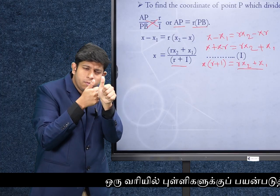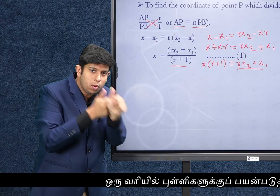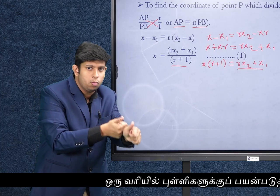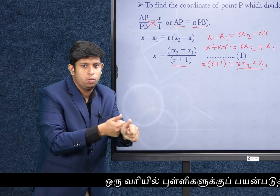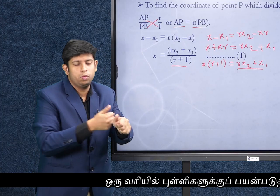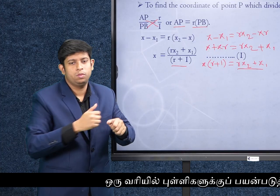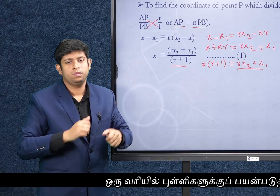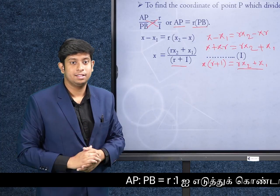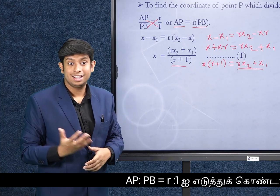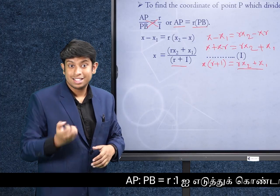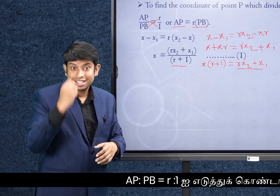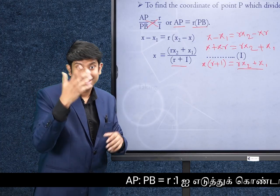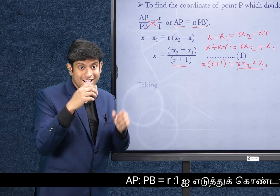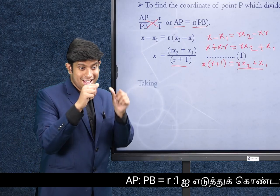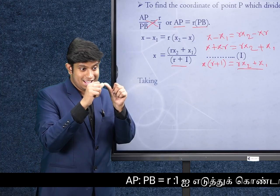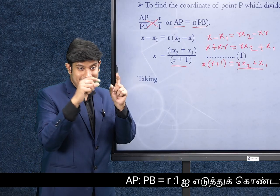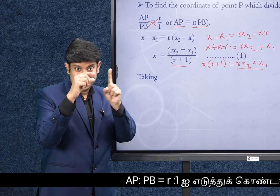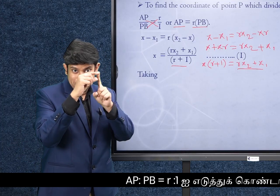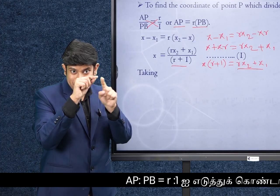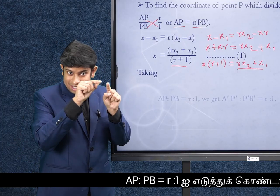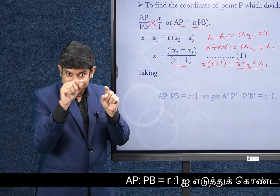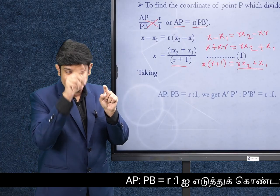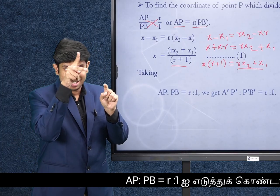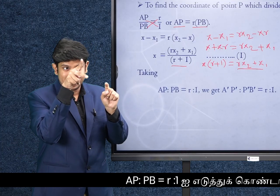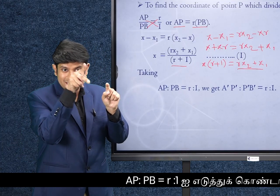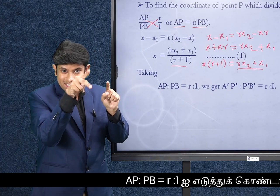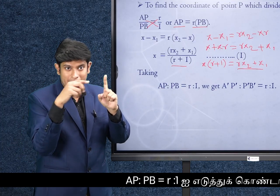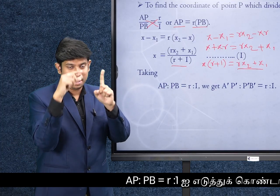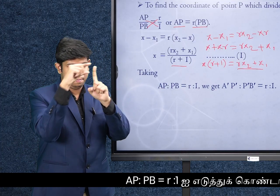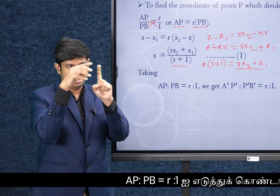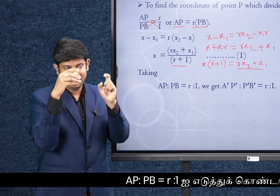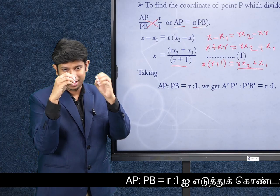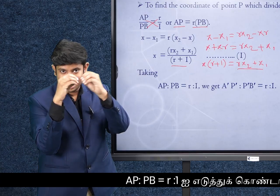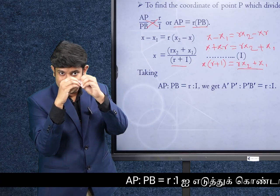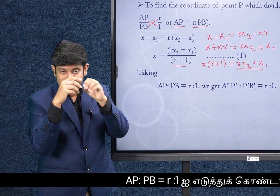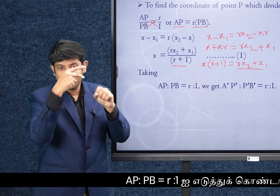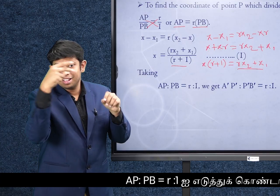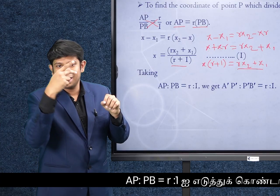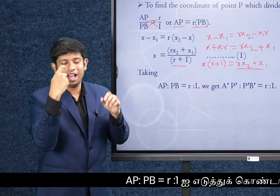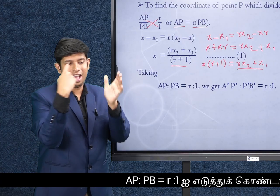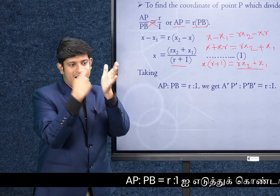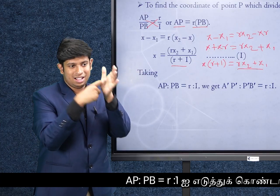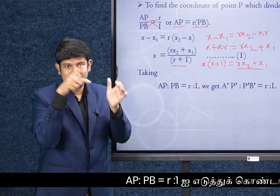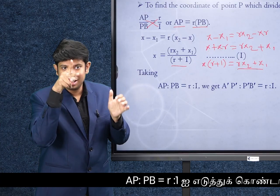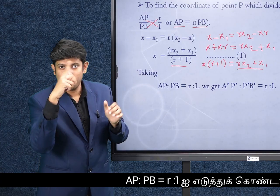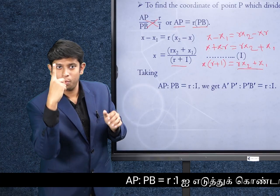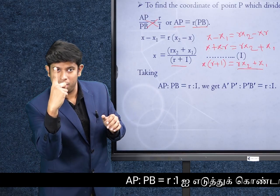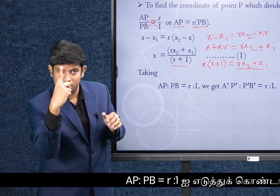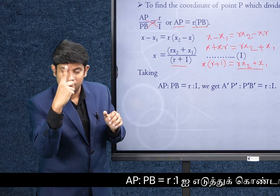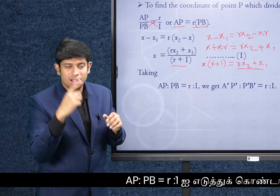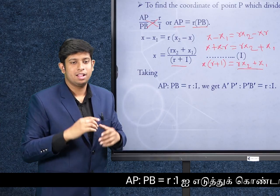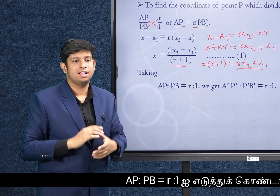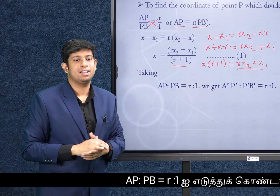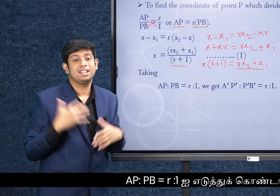பயன்படுத்தலாம். ஏ பி அரைப்புள்ளி பி பி ஈடு ஆர் அரைப்புள்ளி